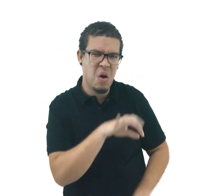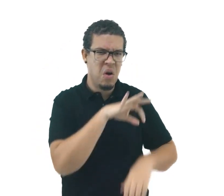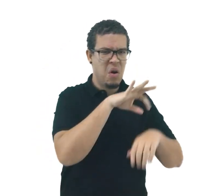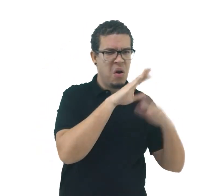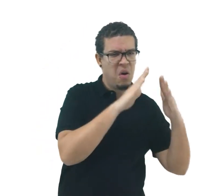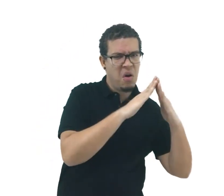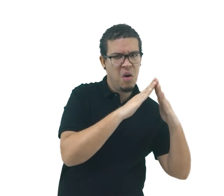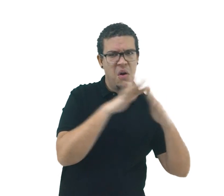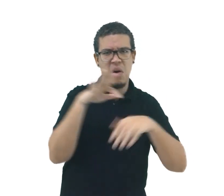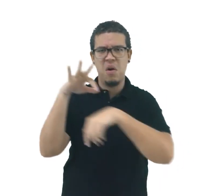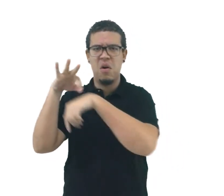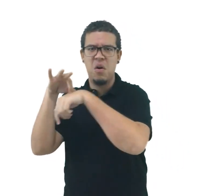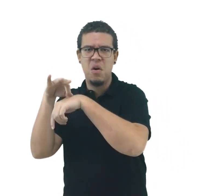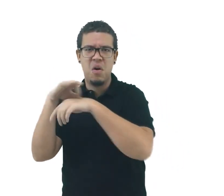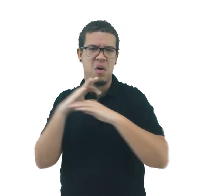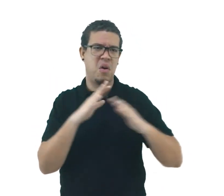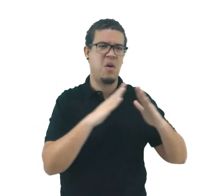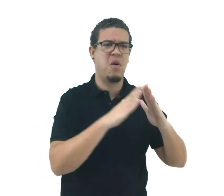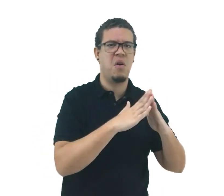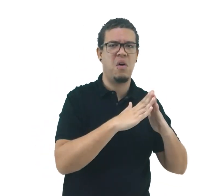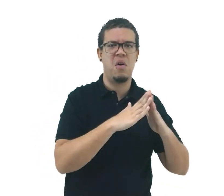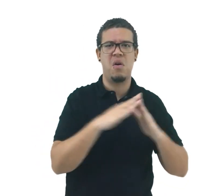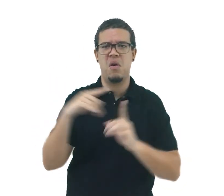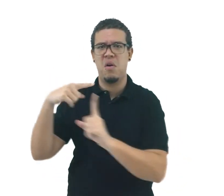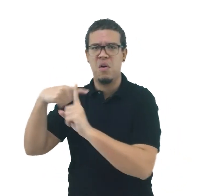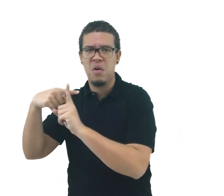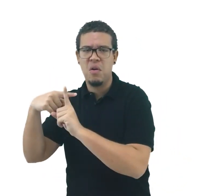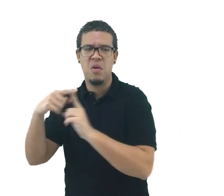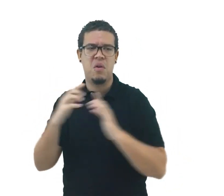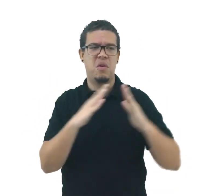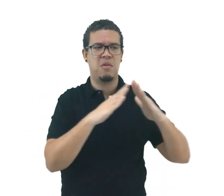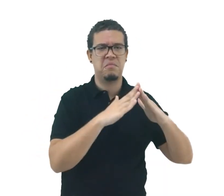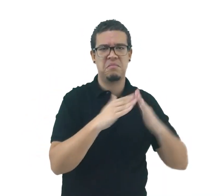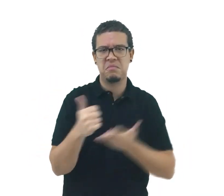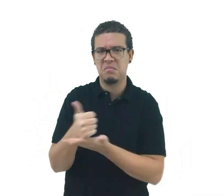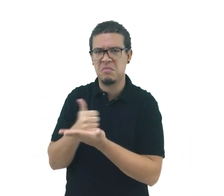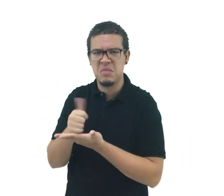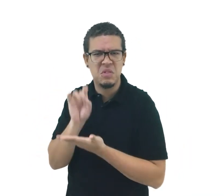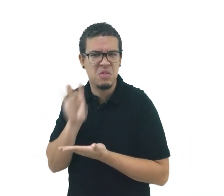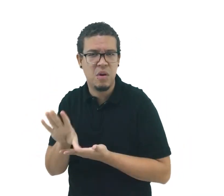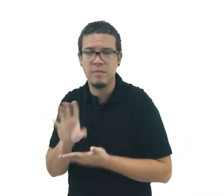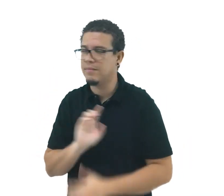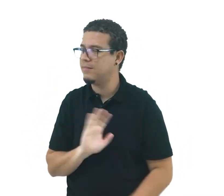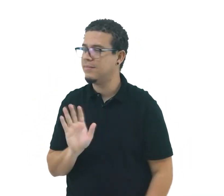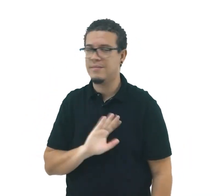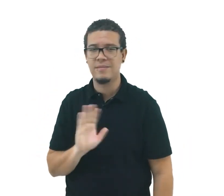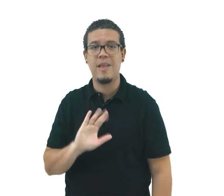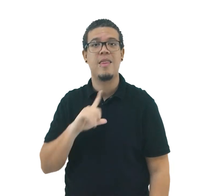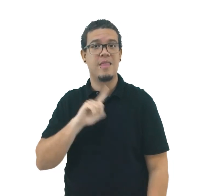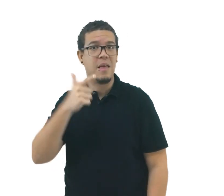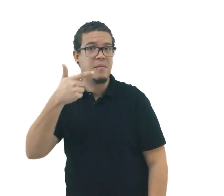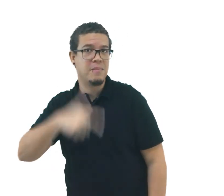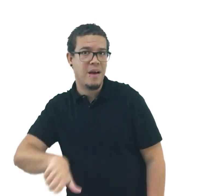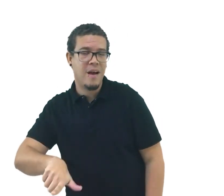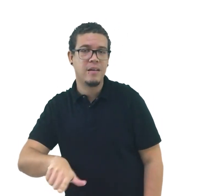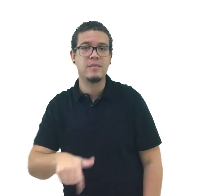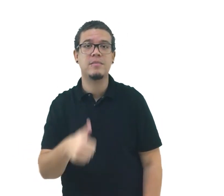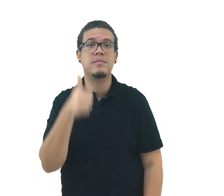esse, né? O açougue, a igreja. Não, possuímos mais sinais compostos, como, por